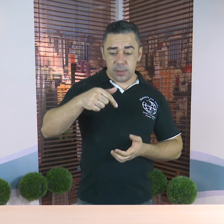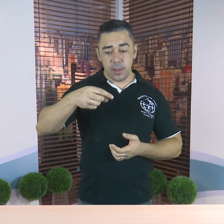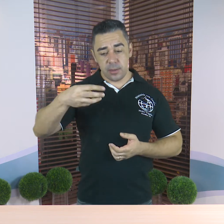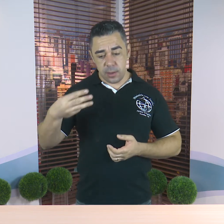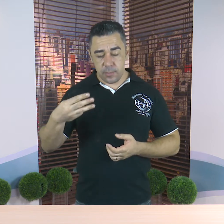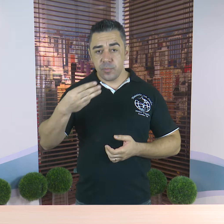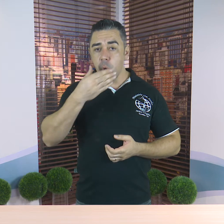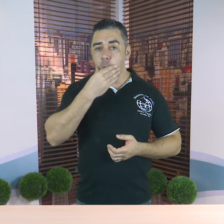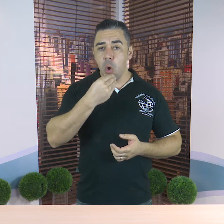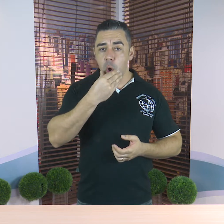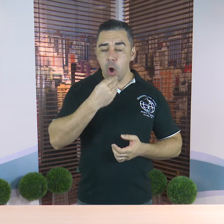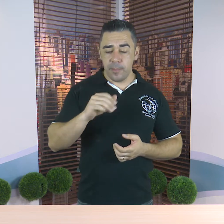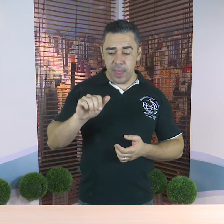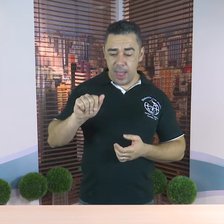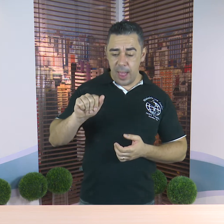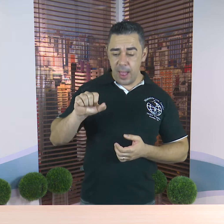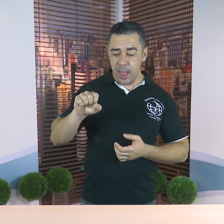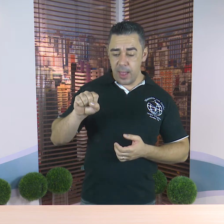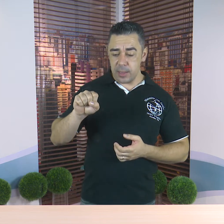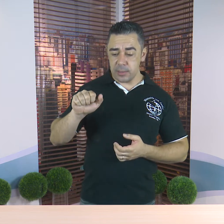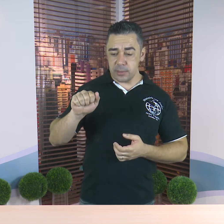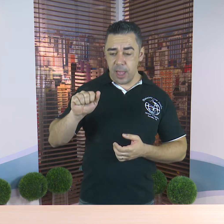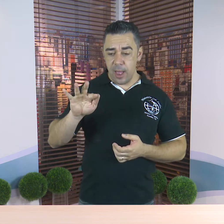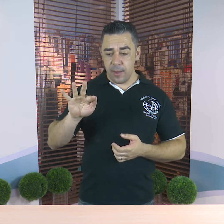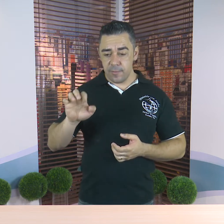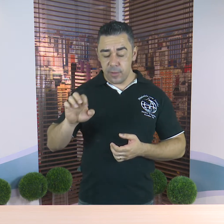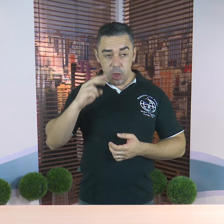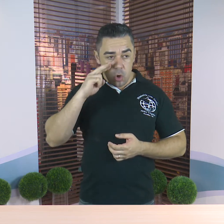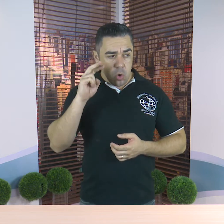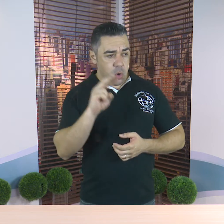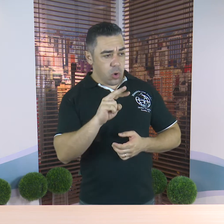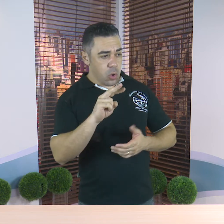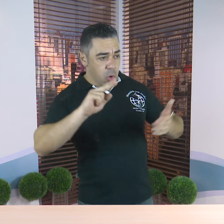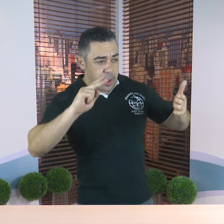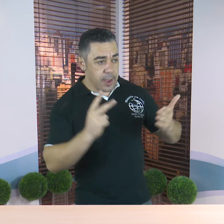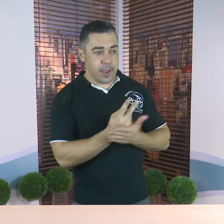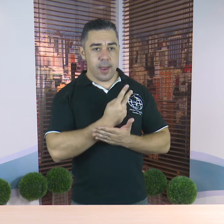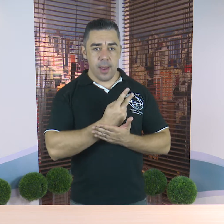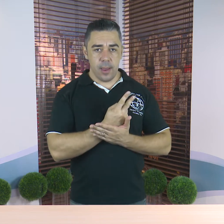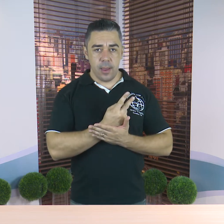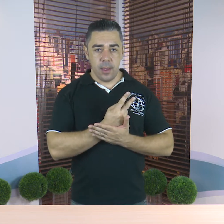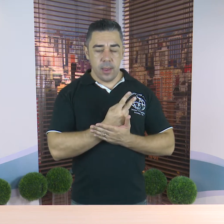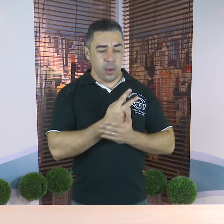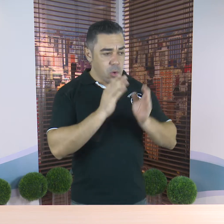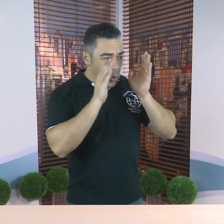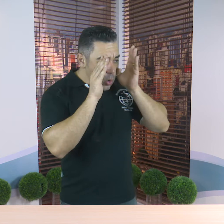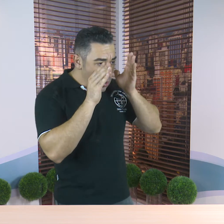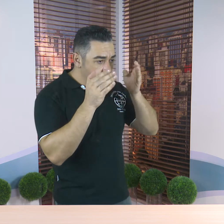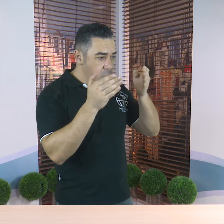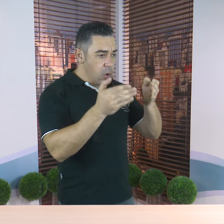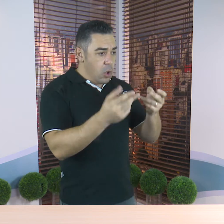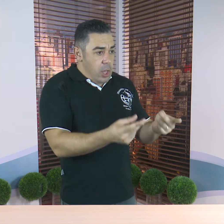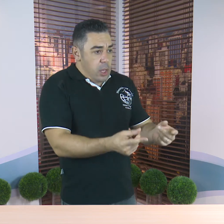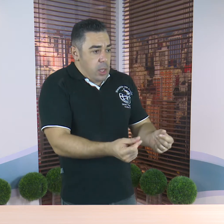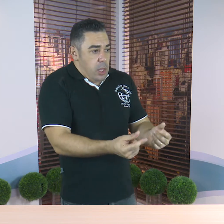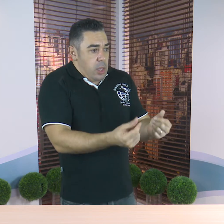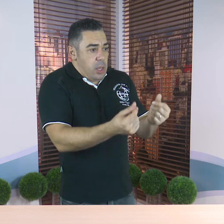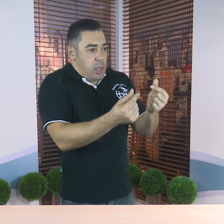Asaf percebe o erro de se estar olhando para o lado errado, ou seja, para a fartura do injusto e compará-la com